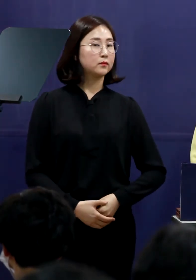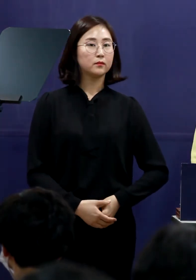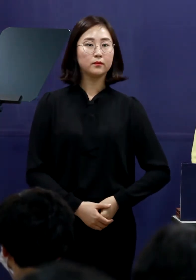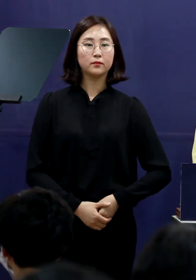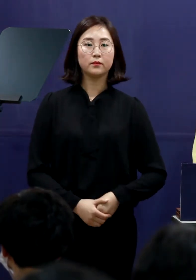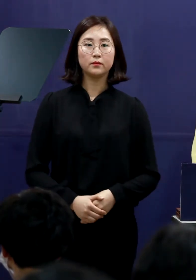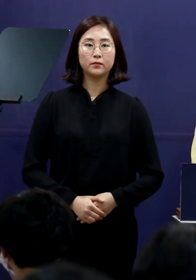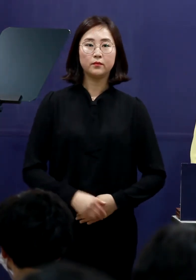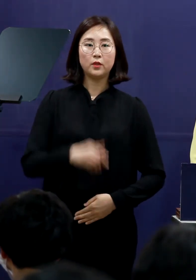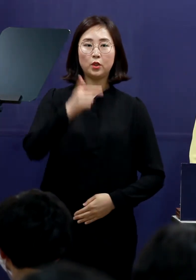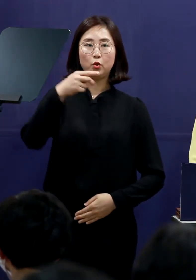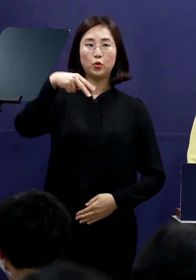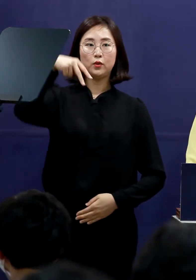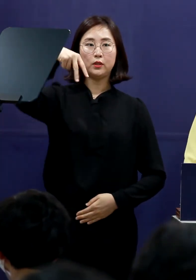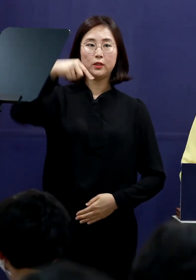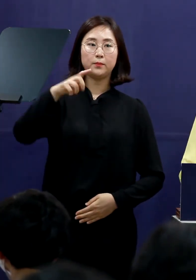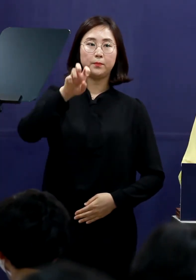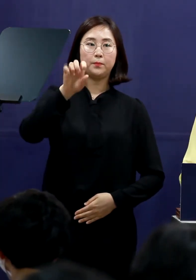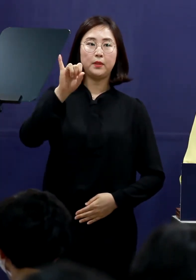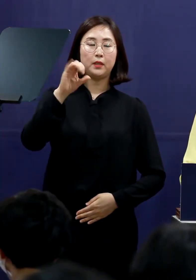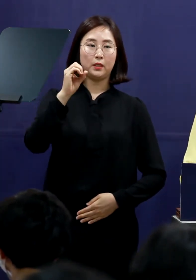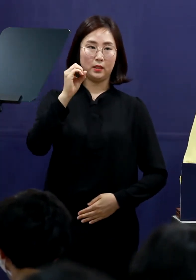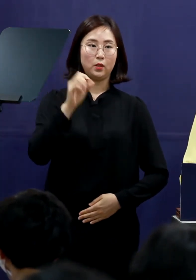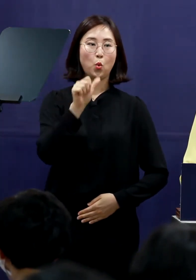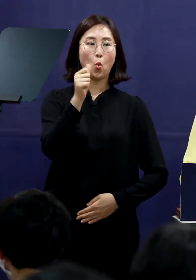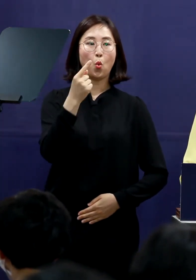네, 뉴스핑 홍문진입니다. 예.